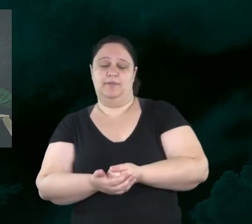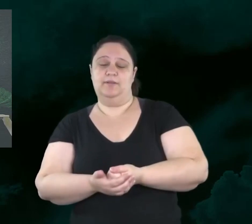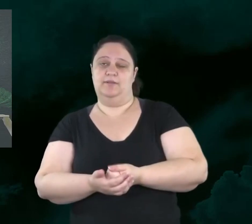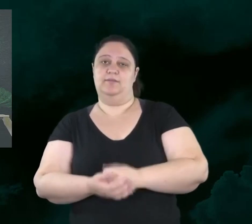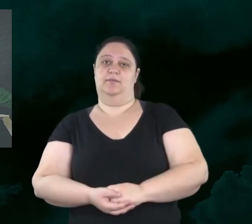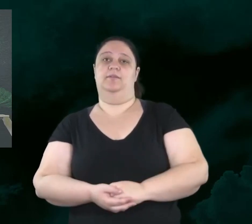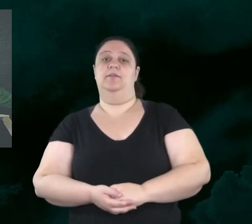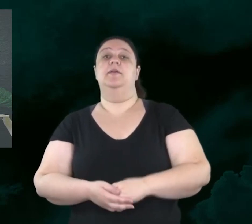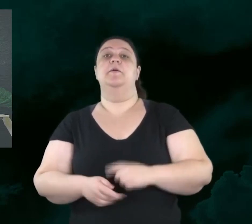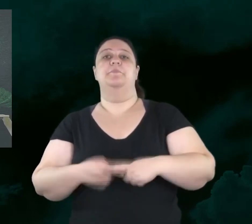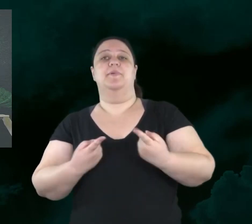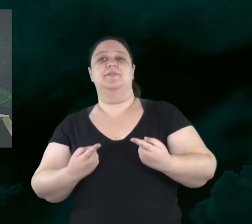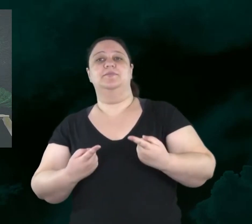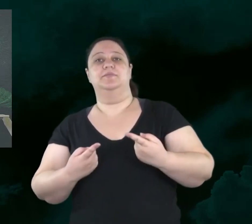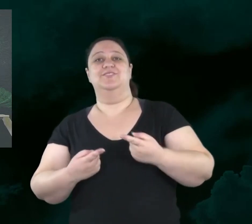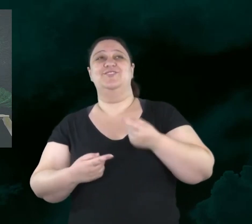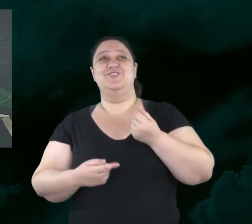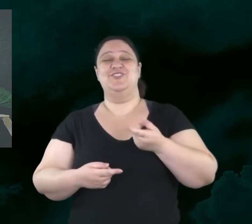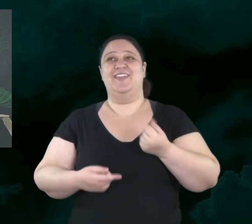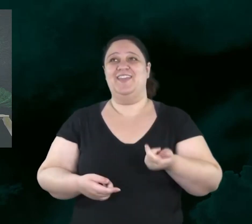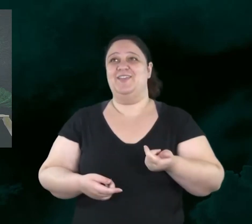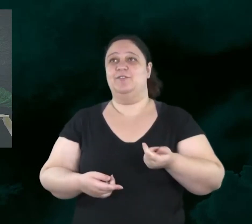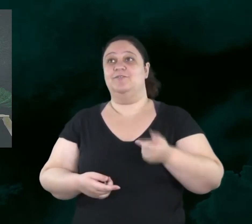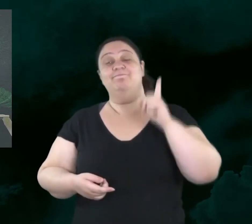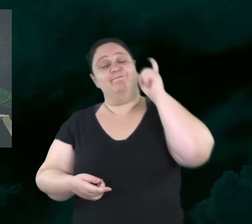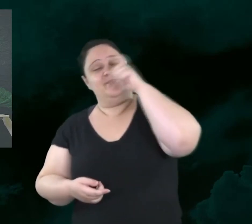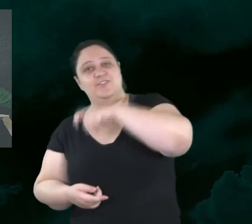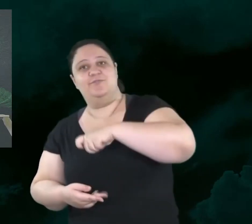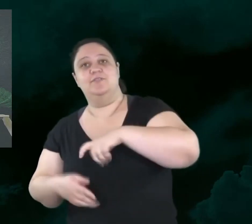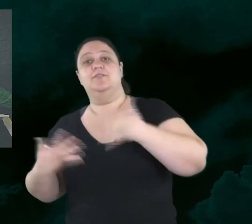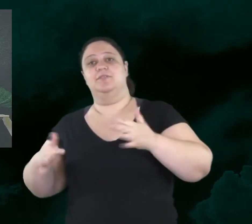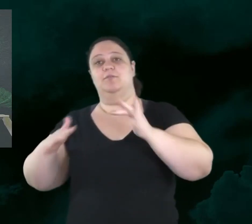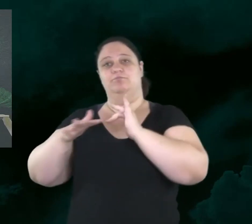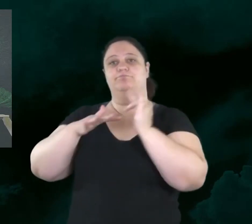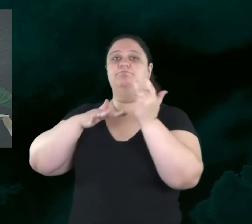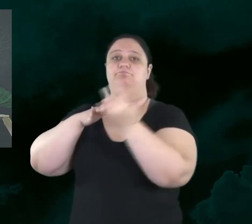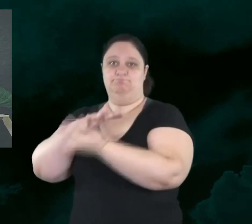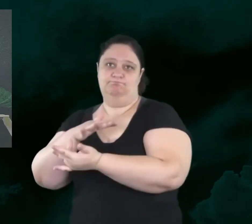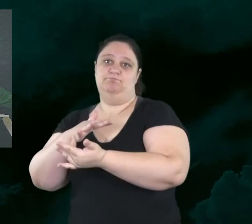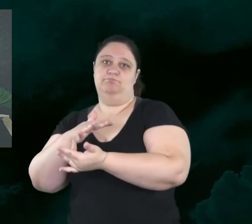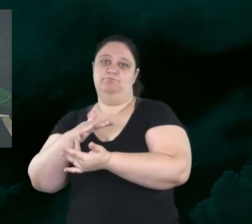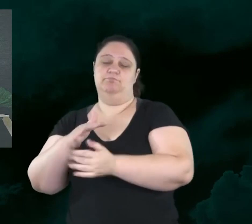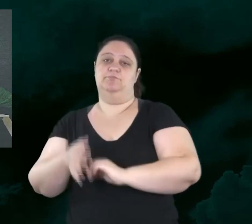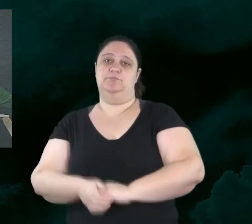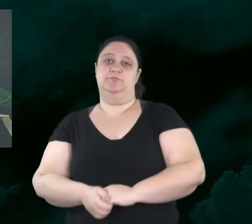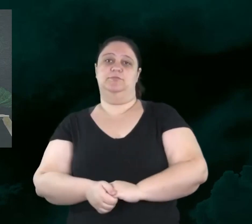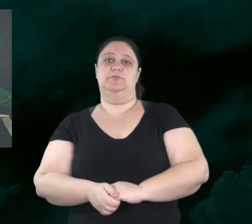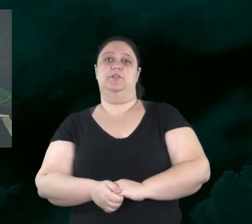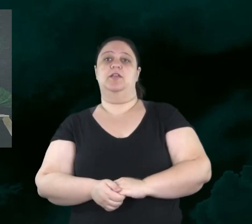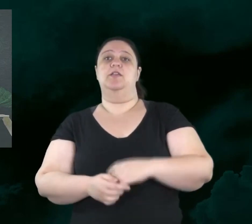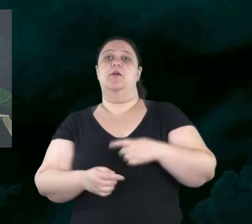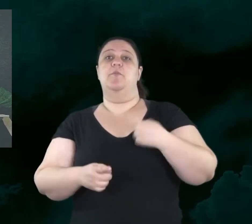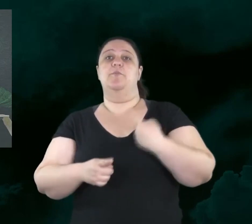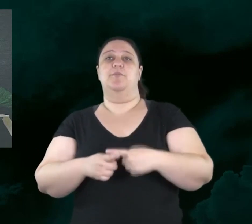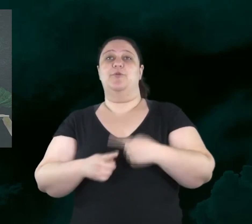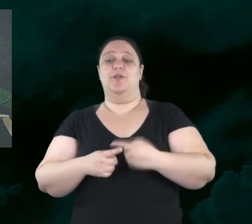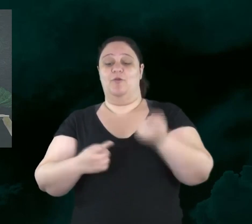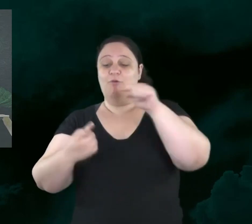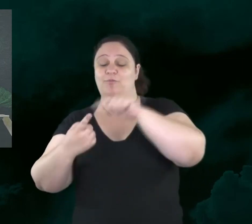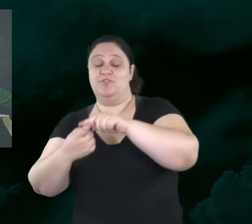dinheiro acaba trazendo distorções. Então, as mídias sociais, pelo fato de visarem